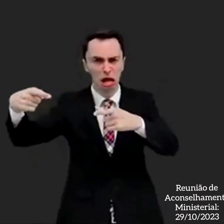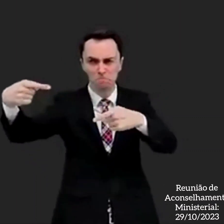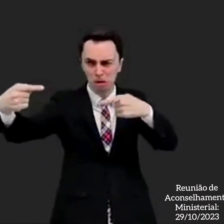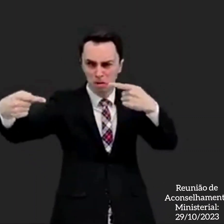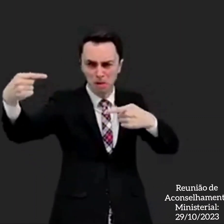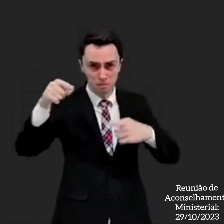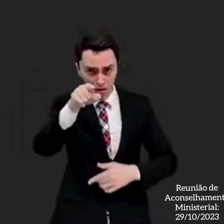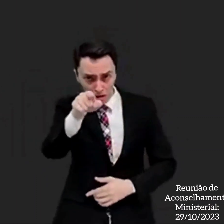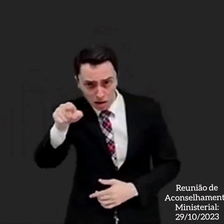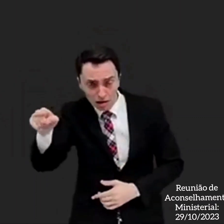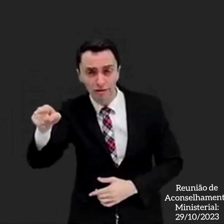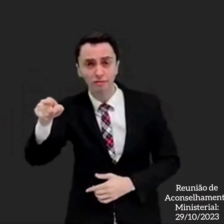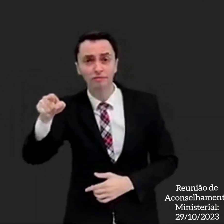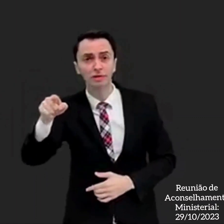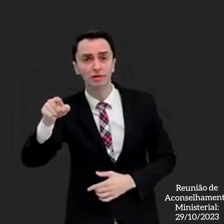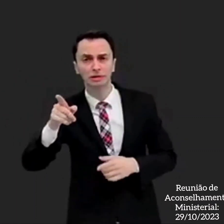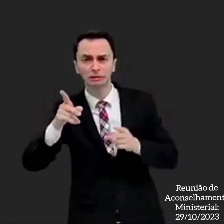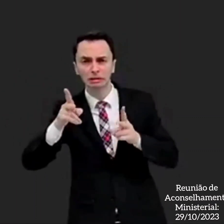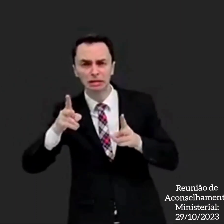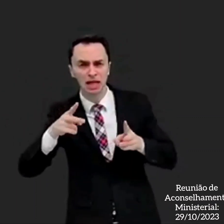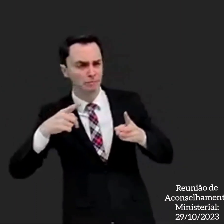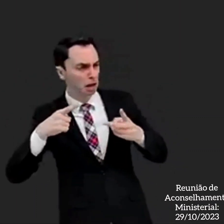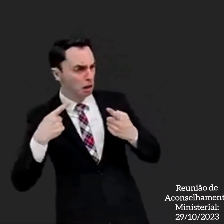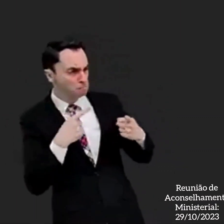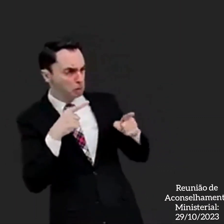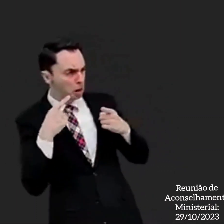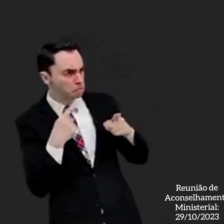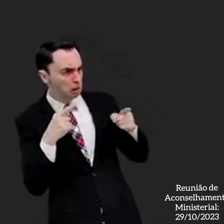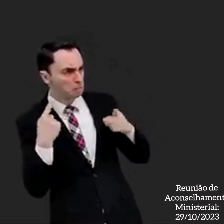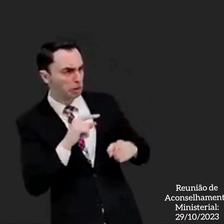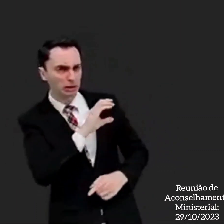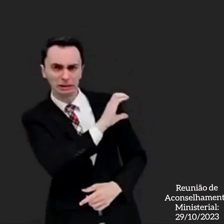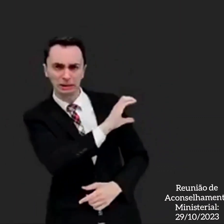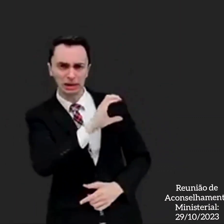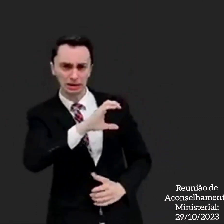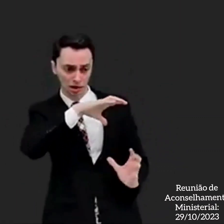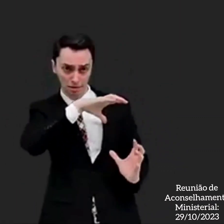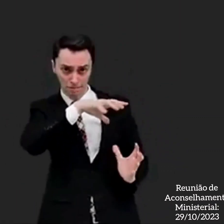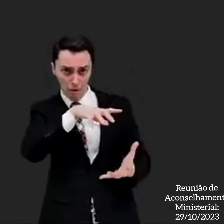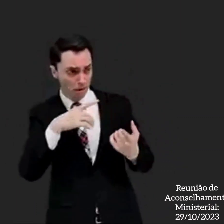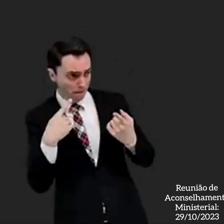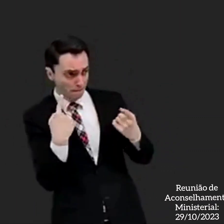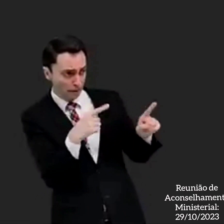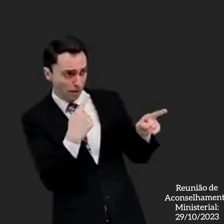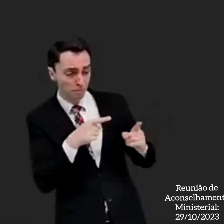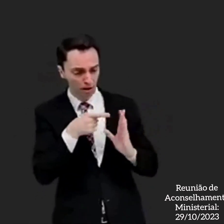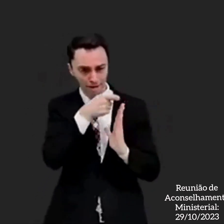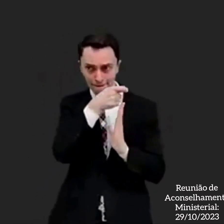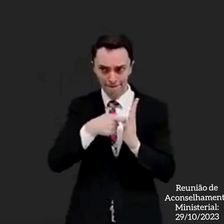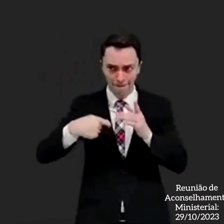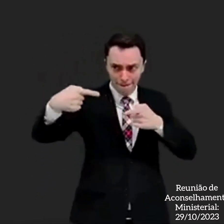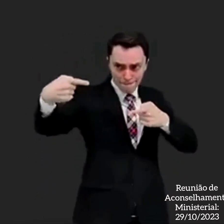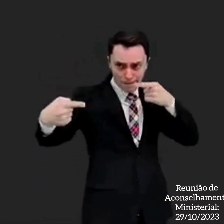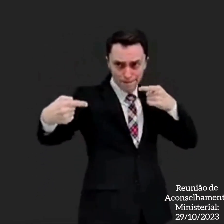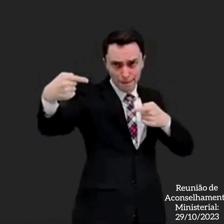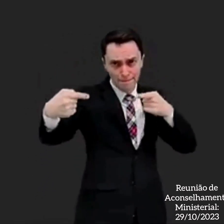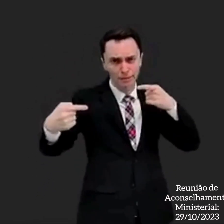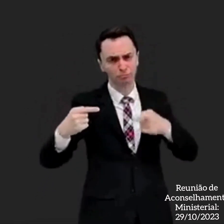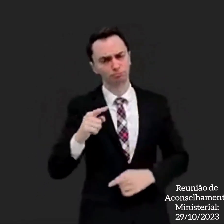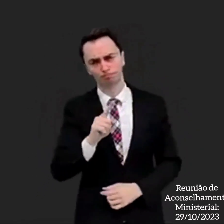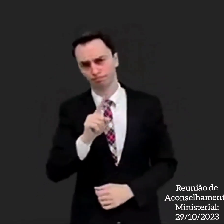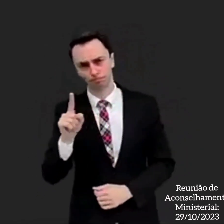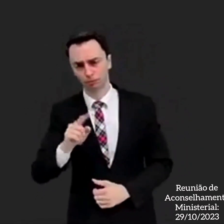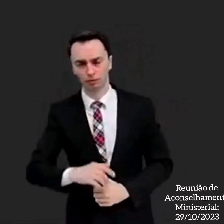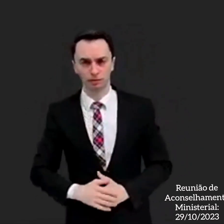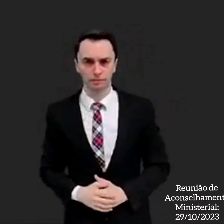polêmicas com os que persistem em discordar, posicionando-se contra nós. Manifestamo-nos